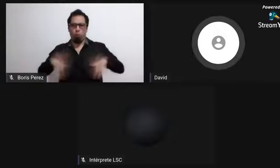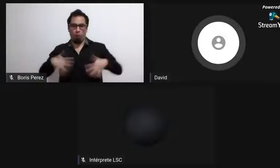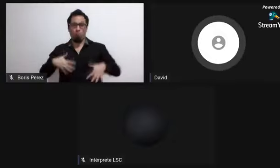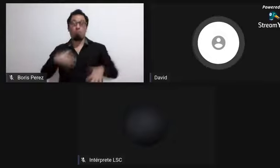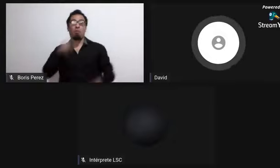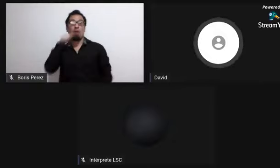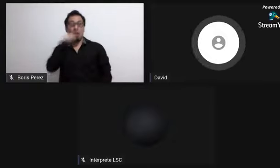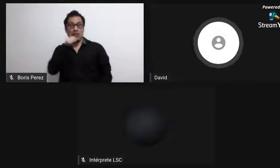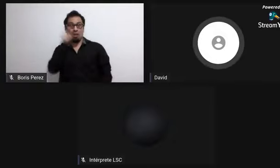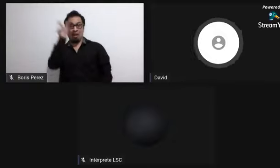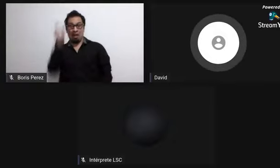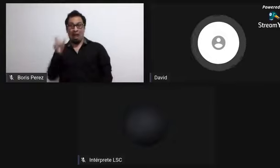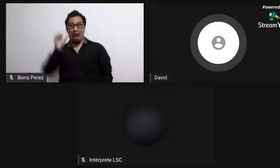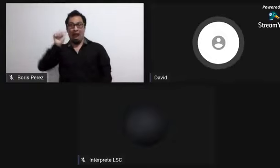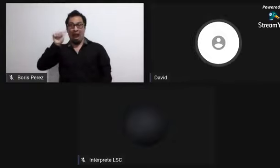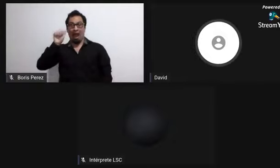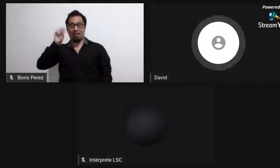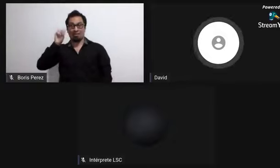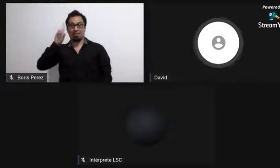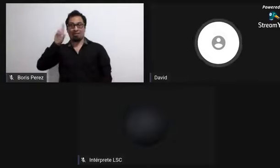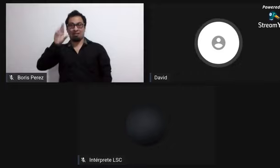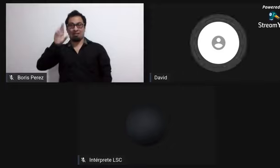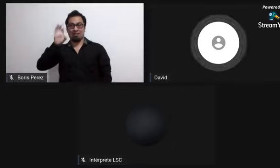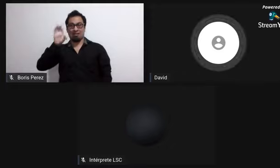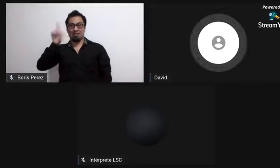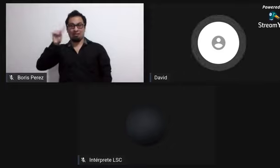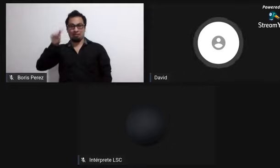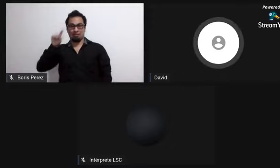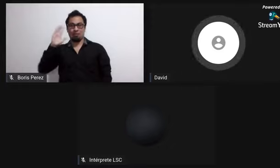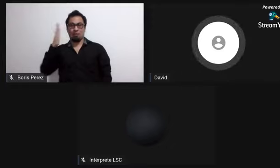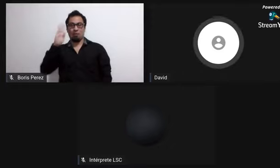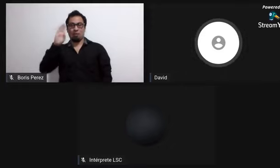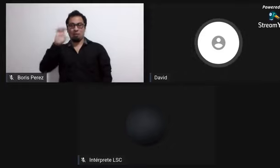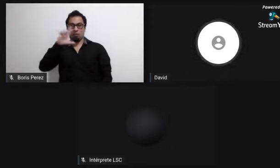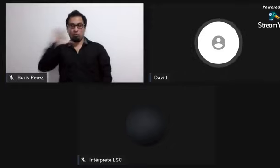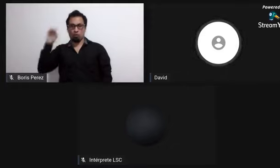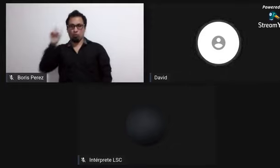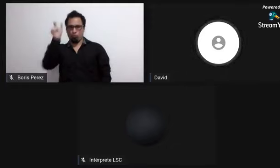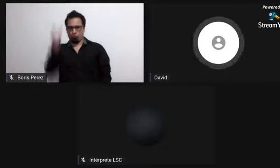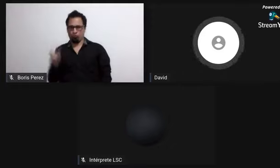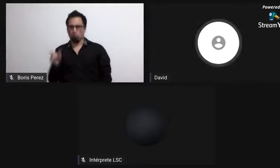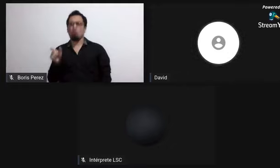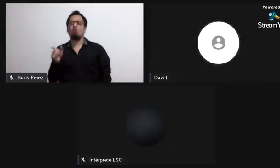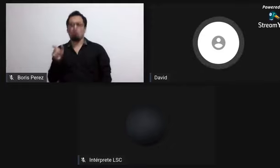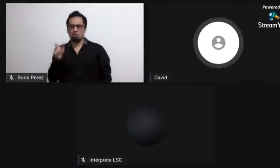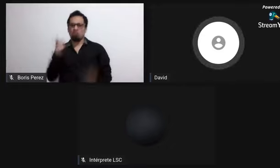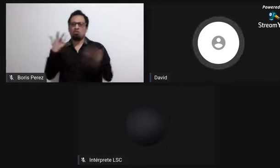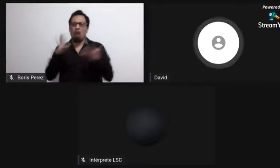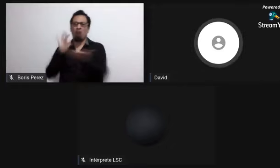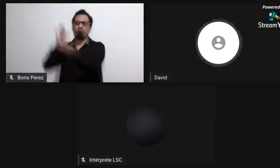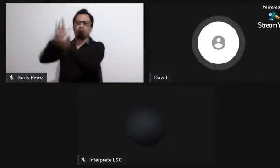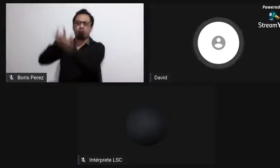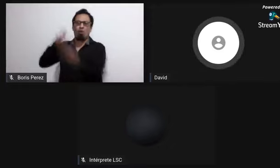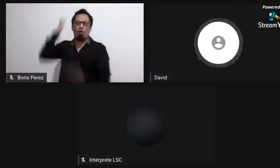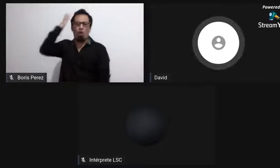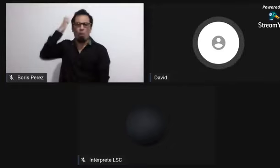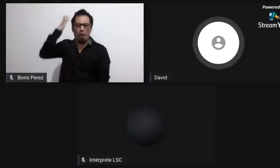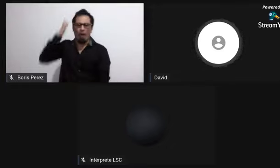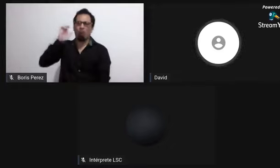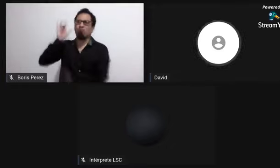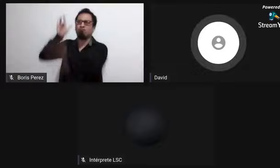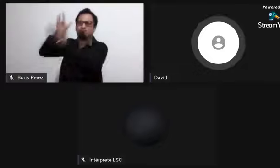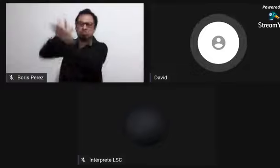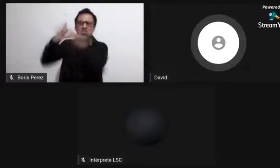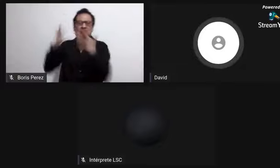Con respecto a tu segunda pregunta, sabemos que Andrés Bello es una persona muy reconocida en medio de